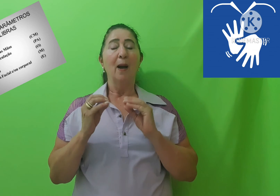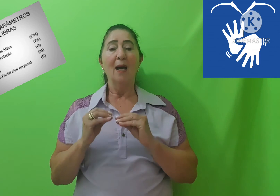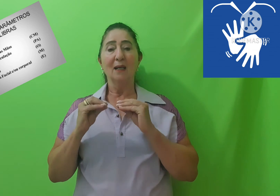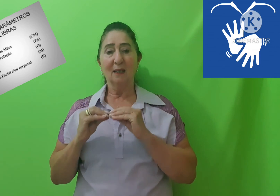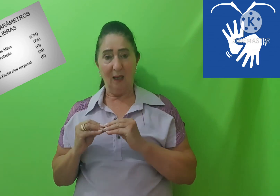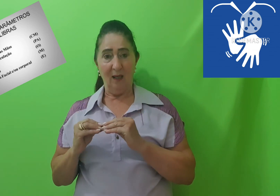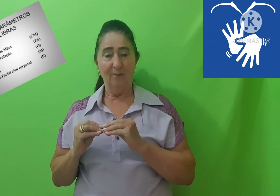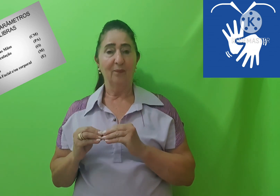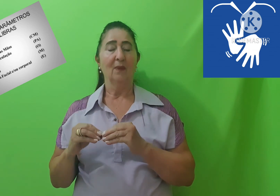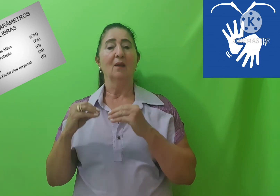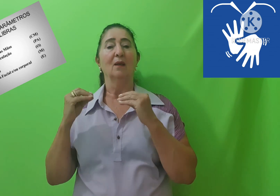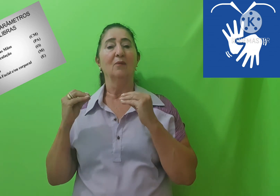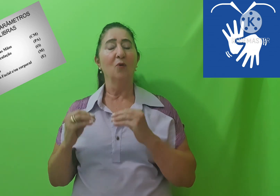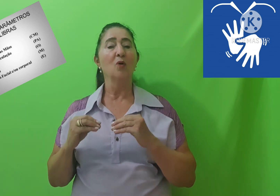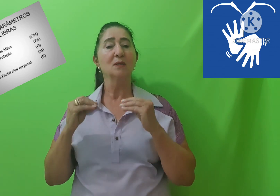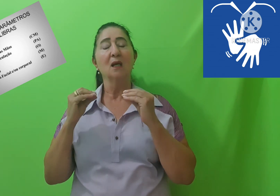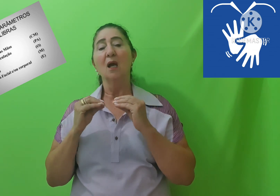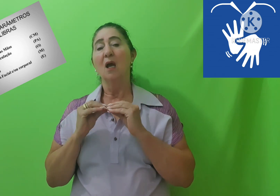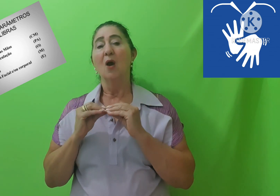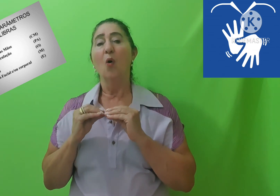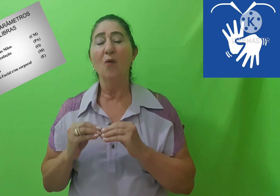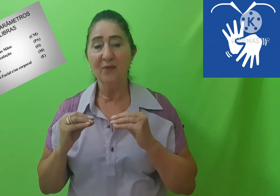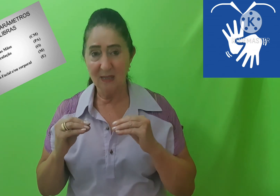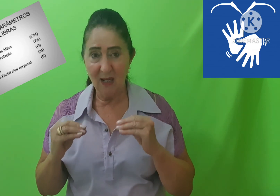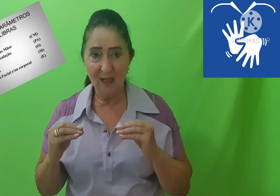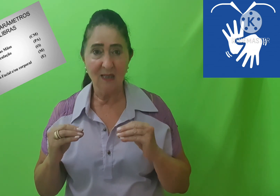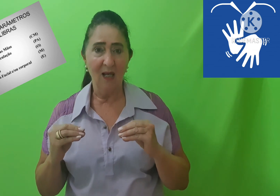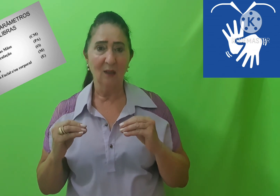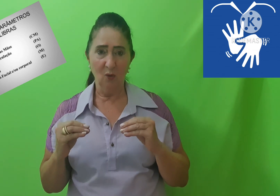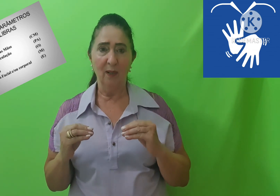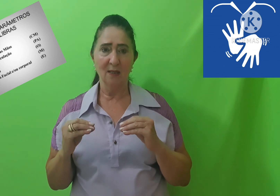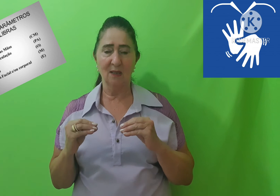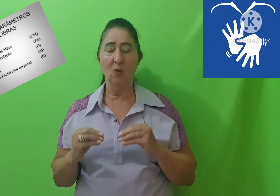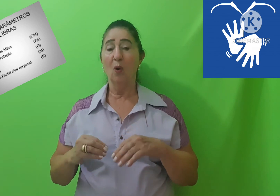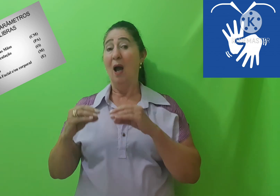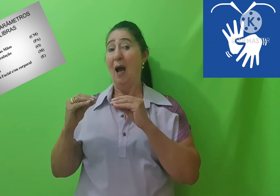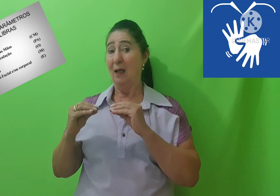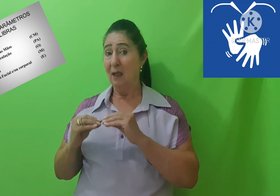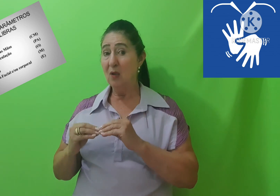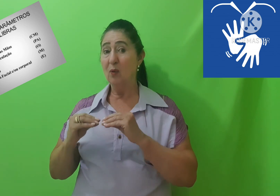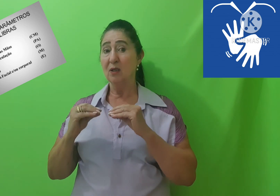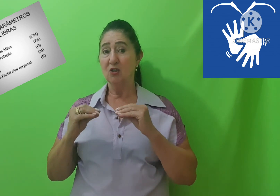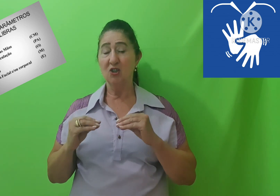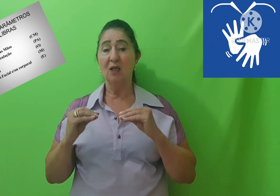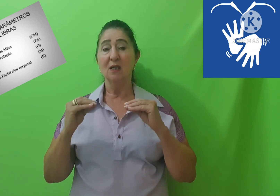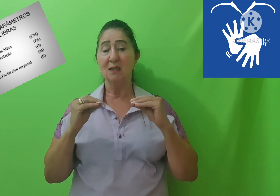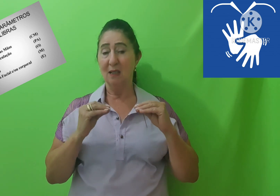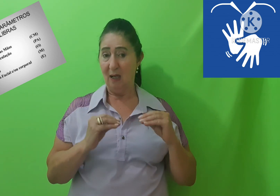para que fosse oficializada no Brasil a língua de